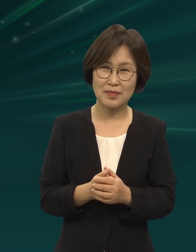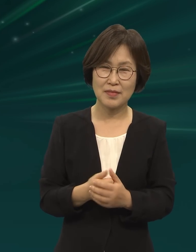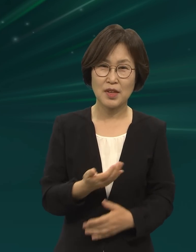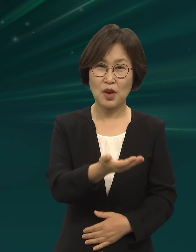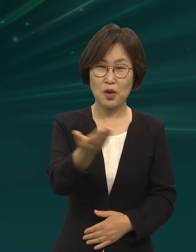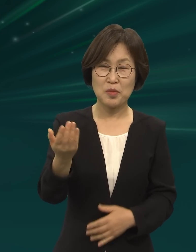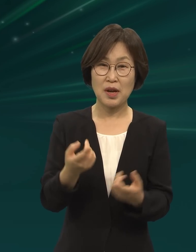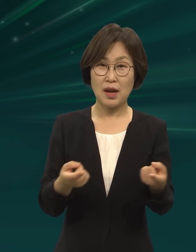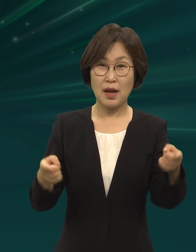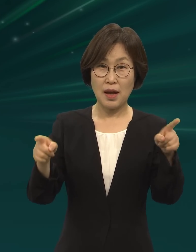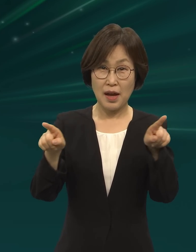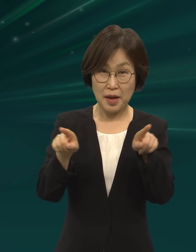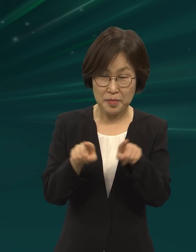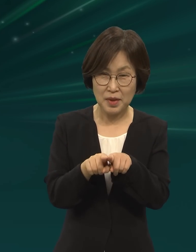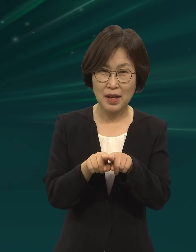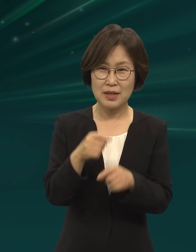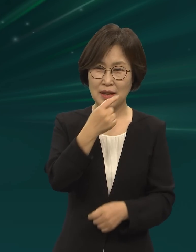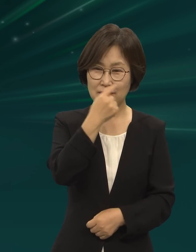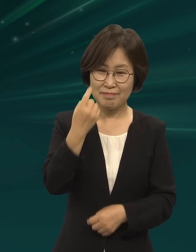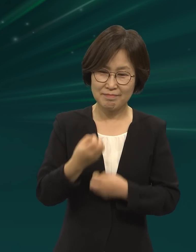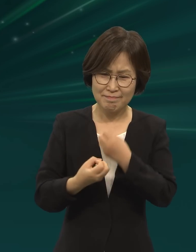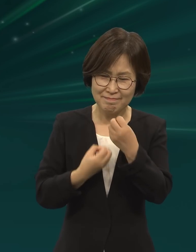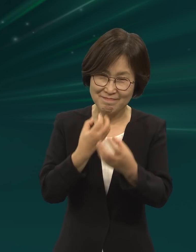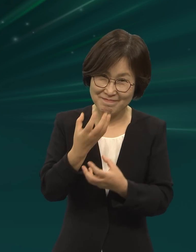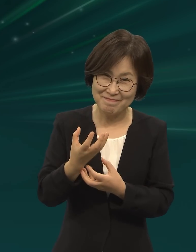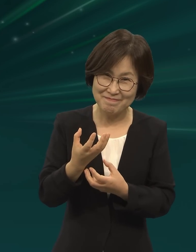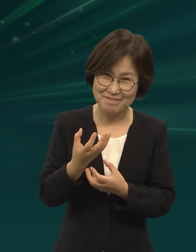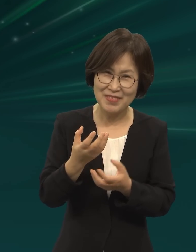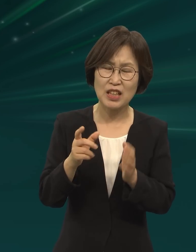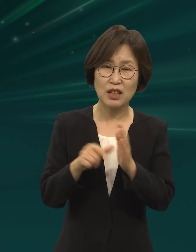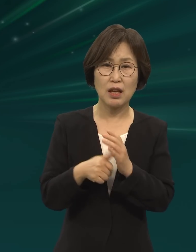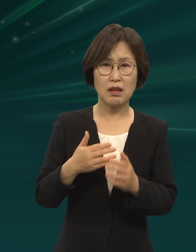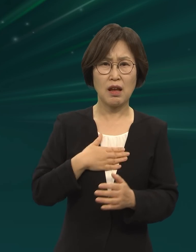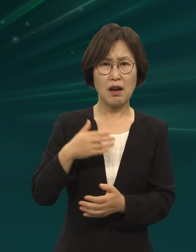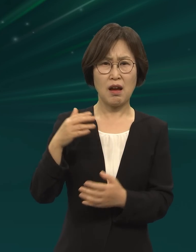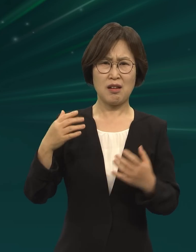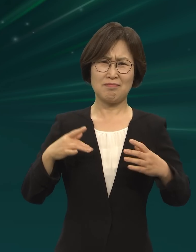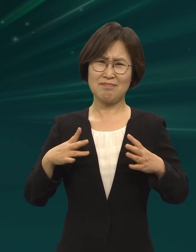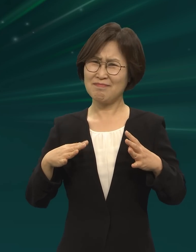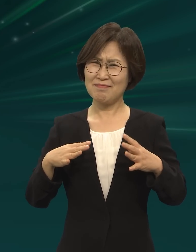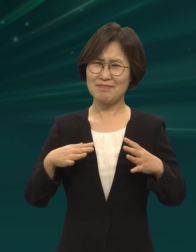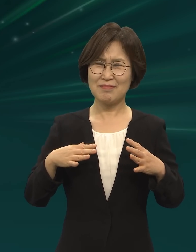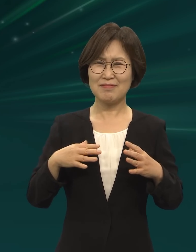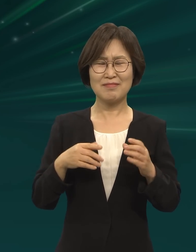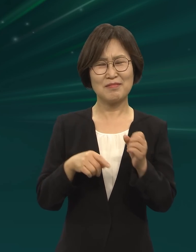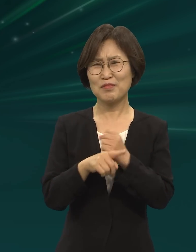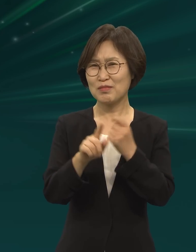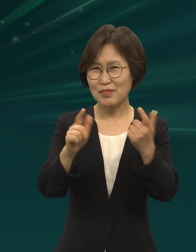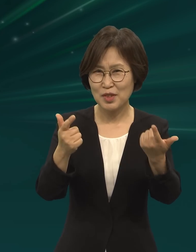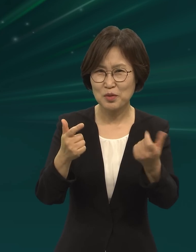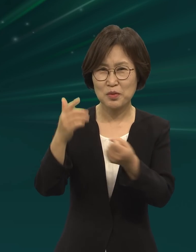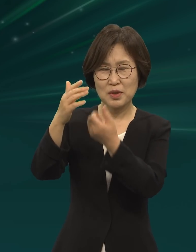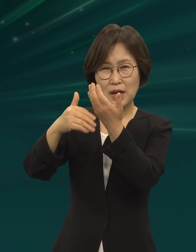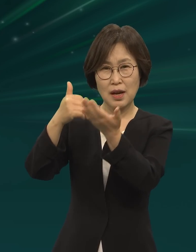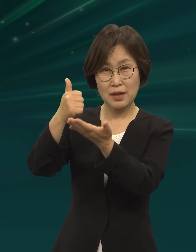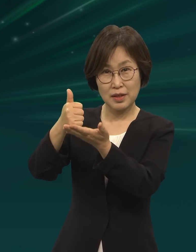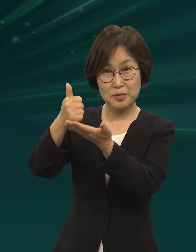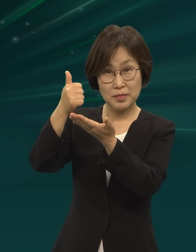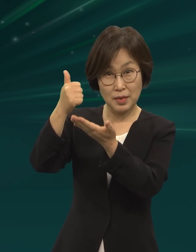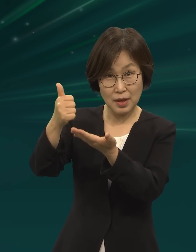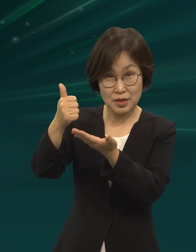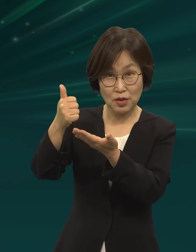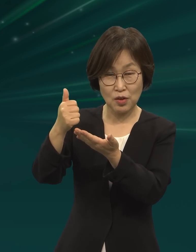함께 제 간증이 나눴을 때 뭔가 자랑하는 마음이 아니라 정말 하나님께서 한